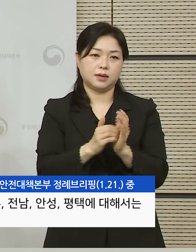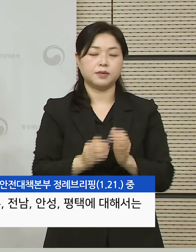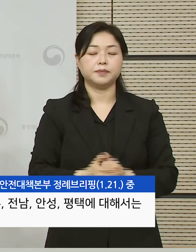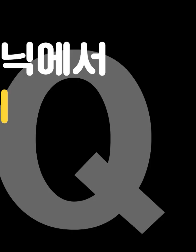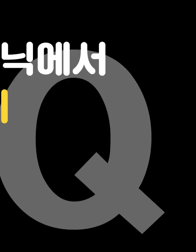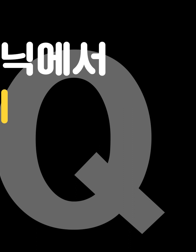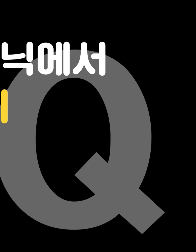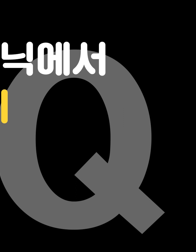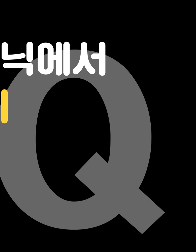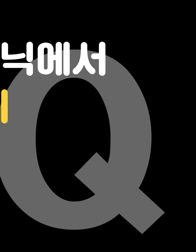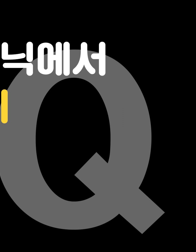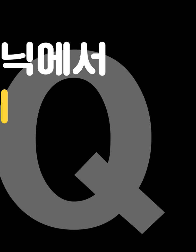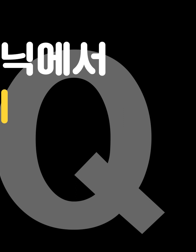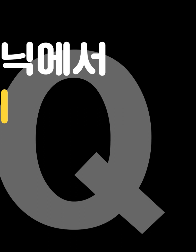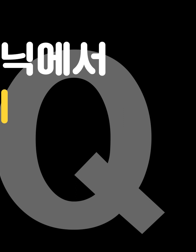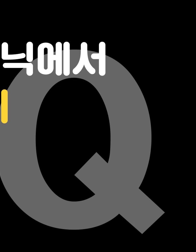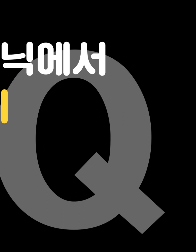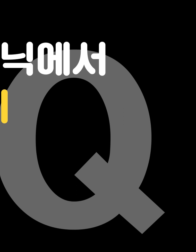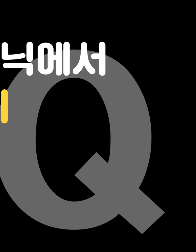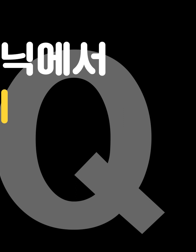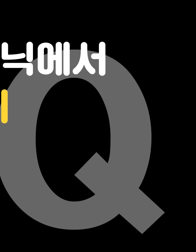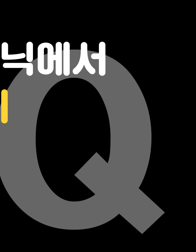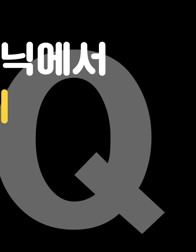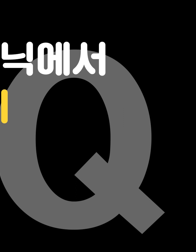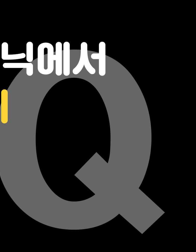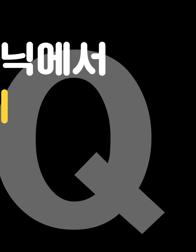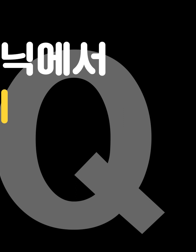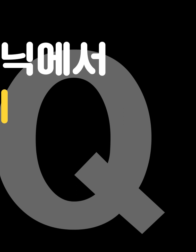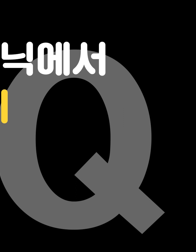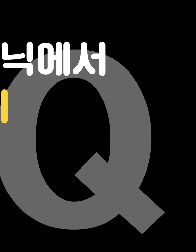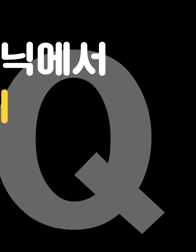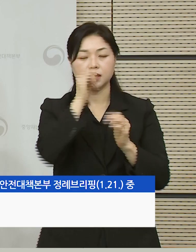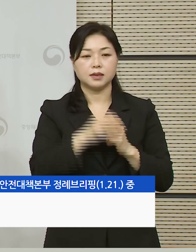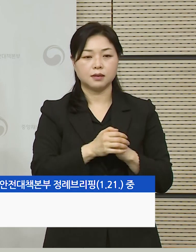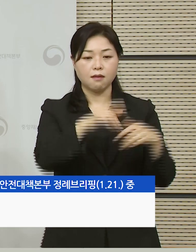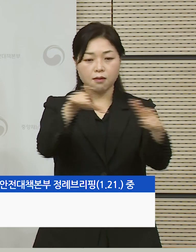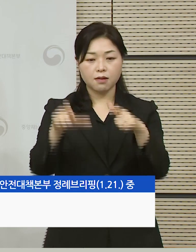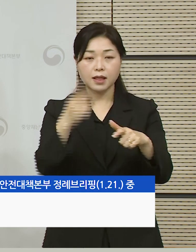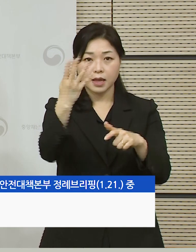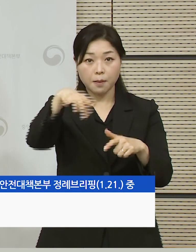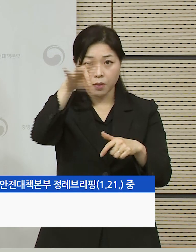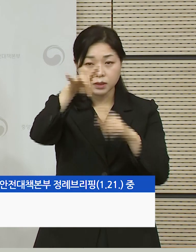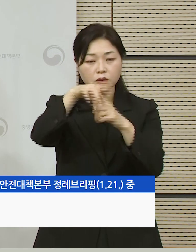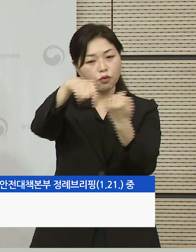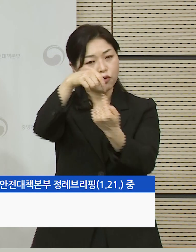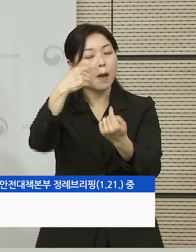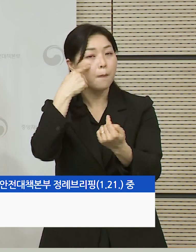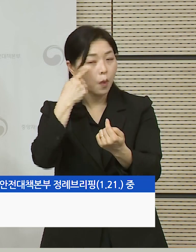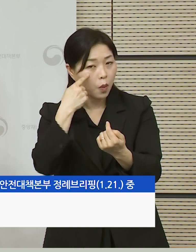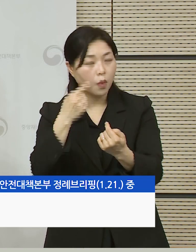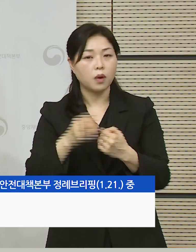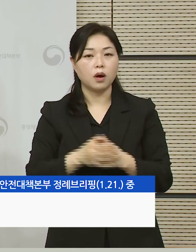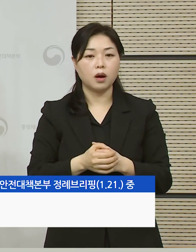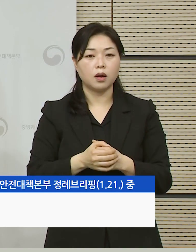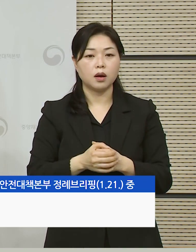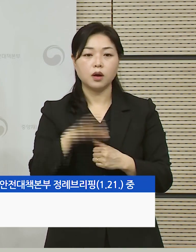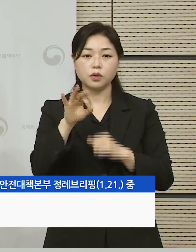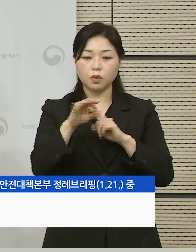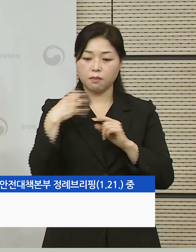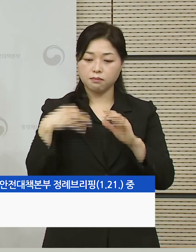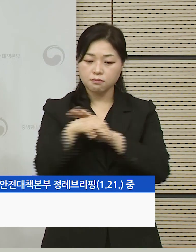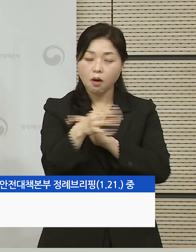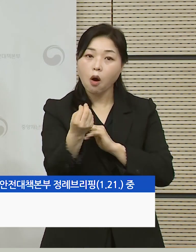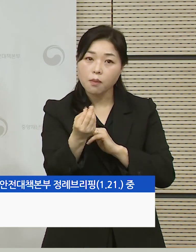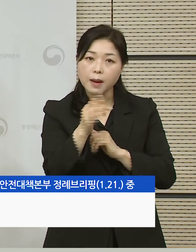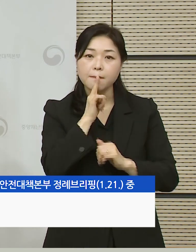상태입니다. 신속항원 검사를 받게 될 경우 비용 부담은 어떻게 되는 것인지 궁금합니다. 아마 4개 지역 먼저 시작을 하게 돼 있는데요. 여기에